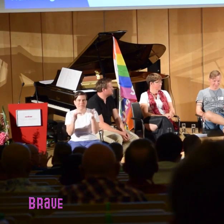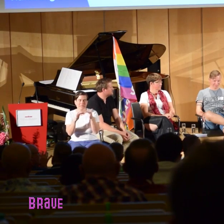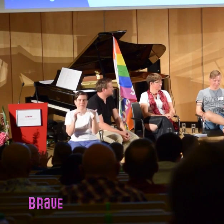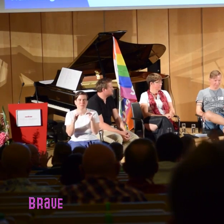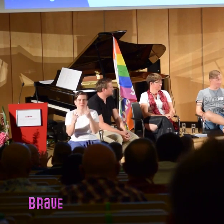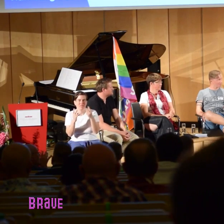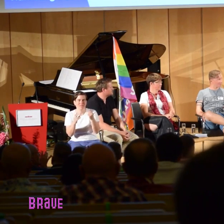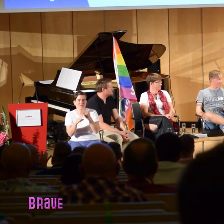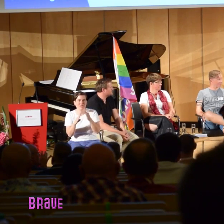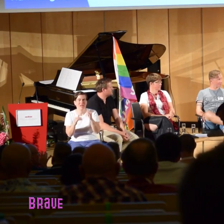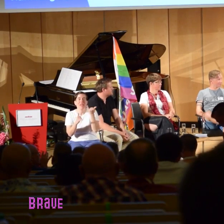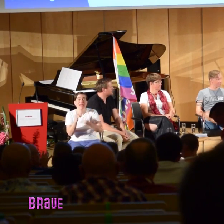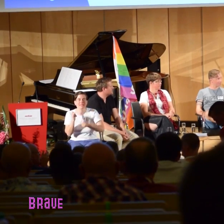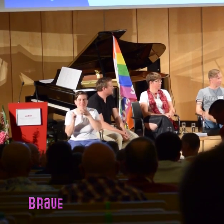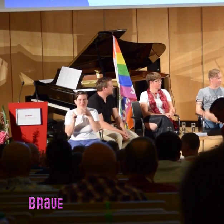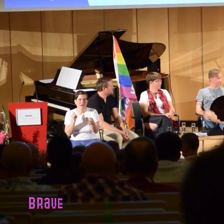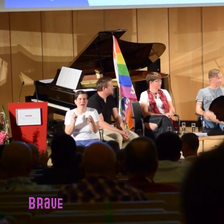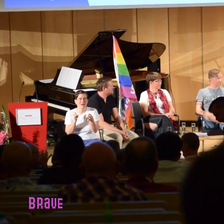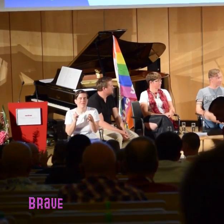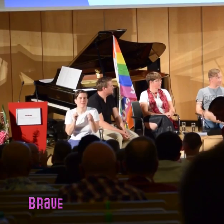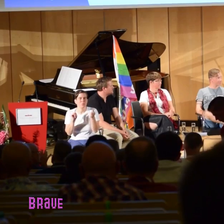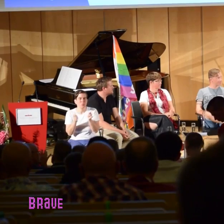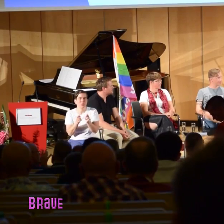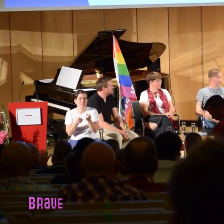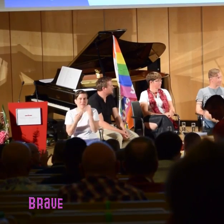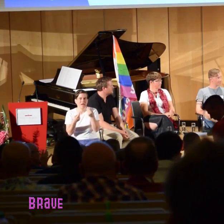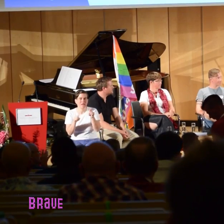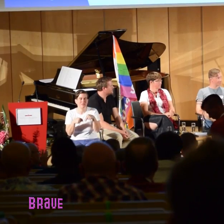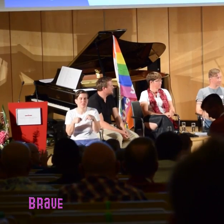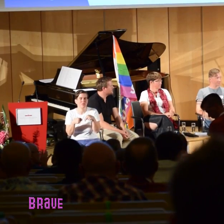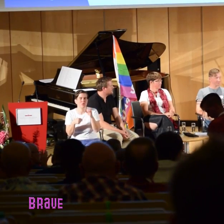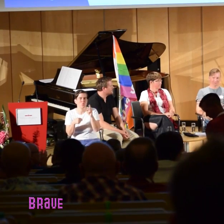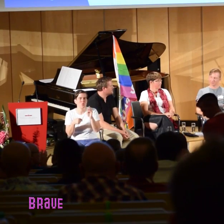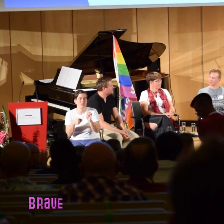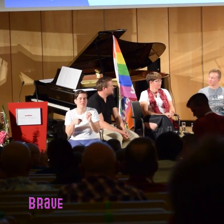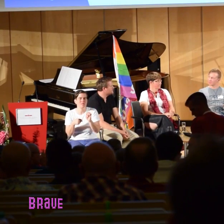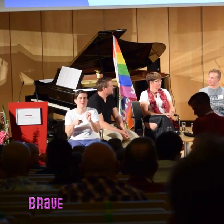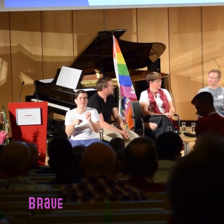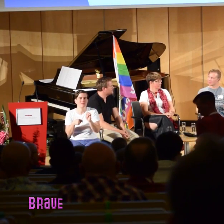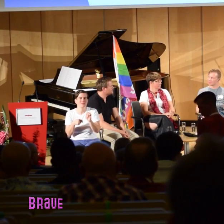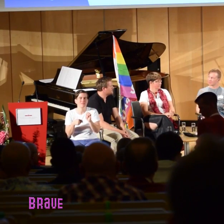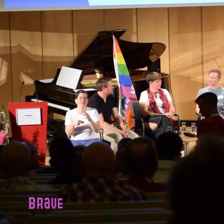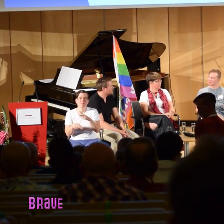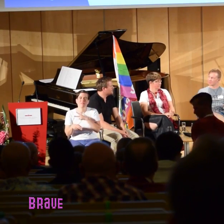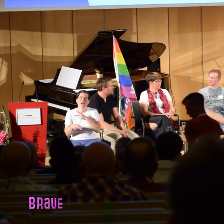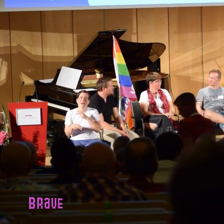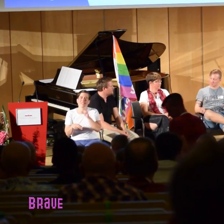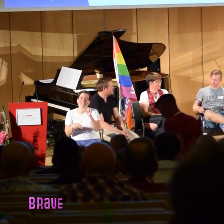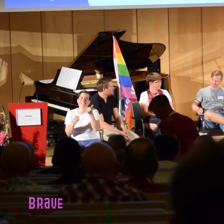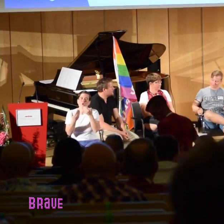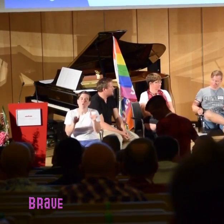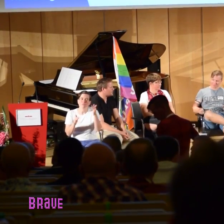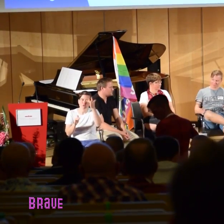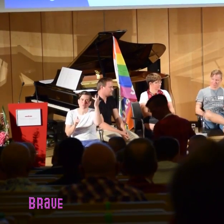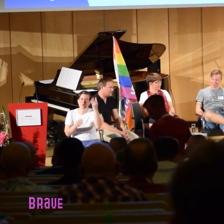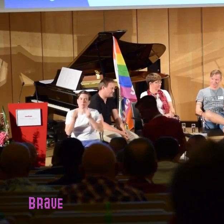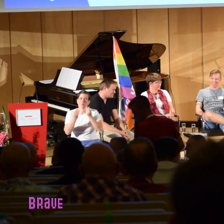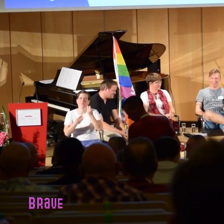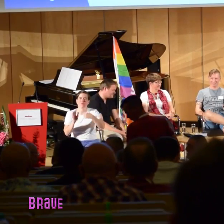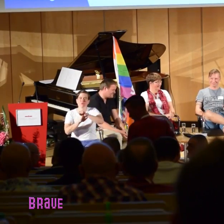werden. Letzte Frage mit einer Bitte um eine ganz kurze und präzise Antwort, Urke. Alle warten auf den ersten offen schwulen Profifußballer. Wann kommt er und wer ist